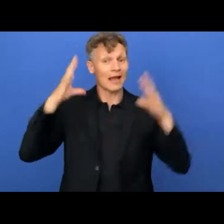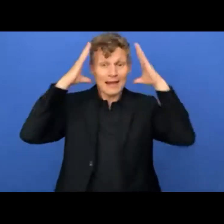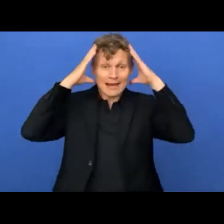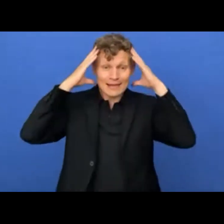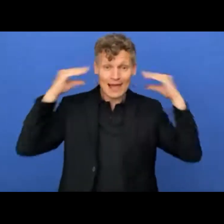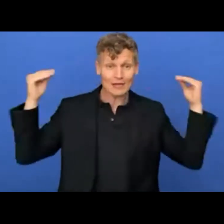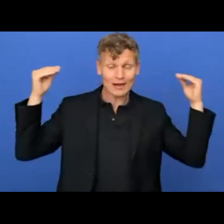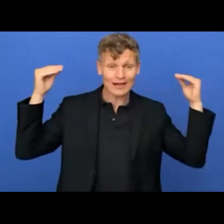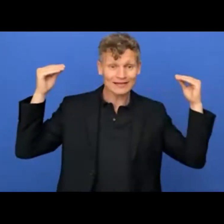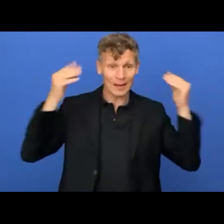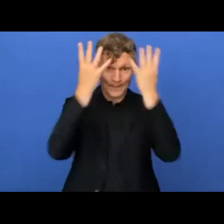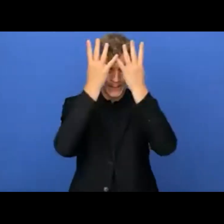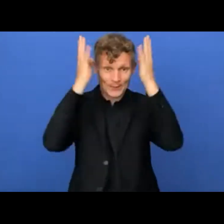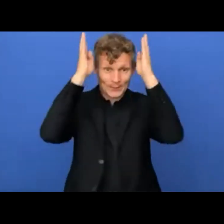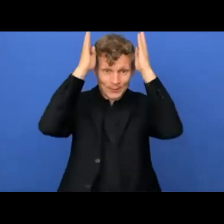sous la houlette de